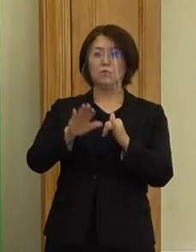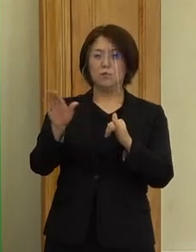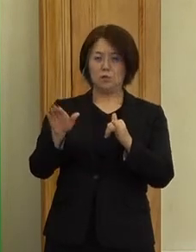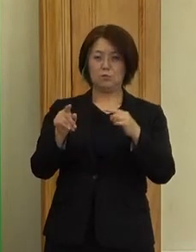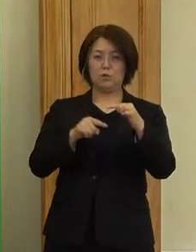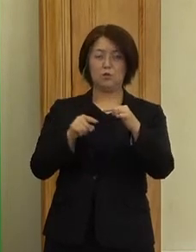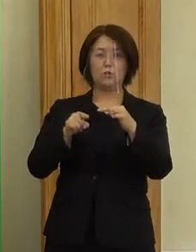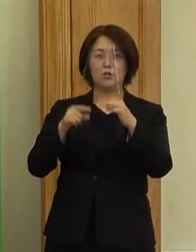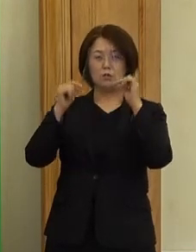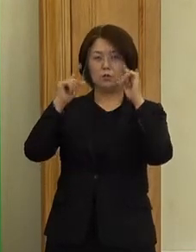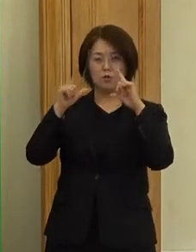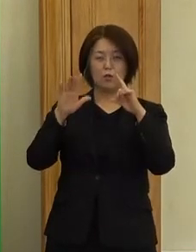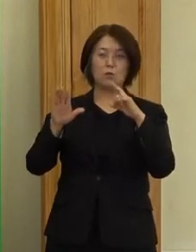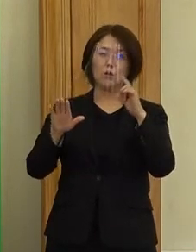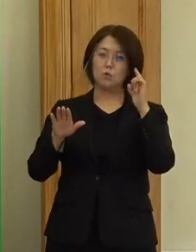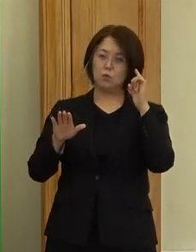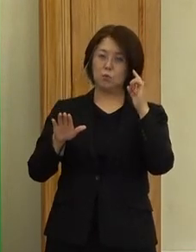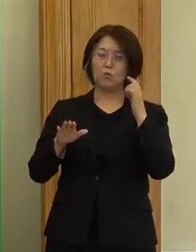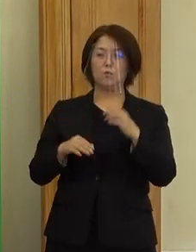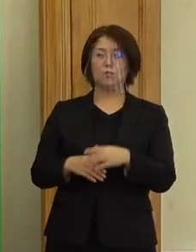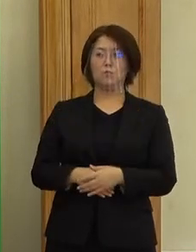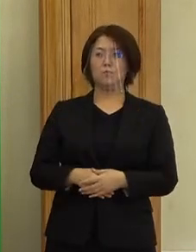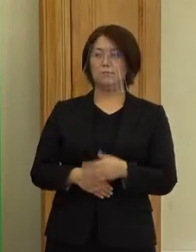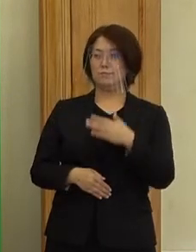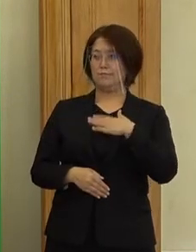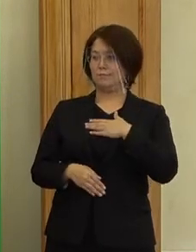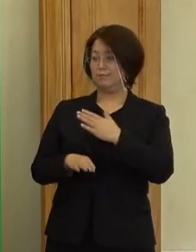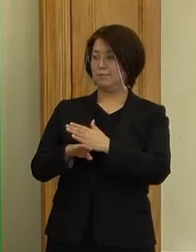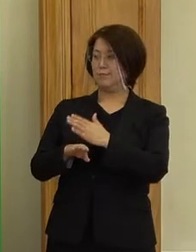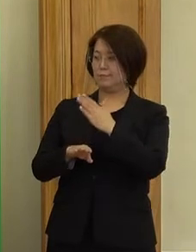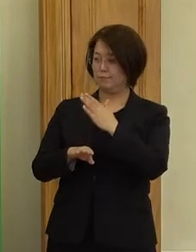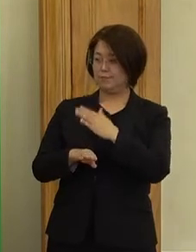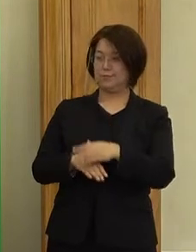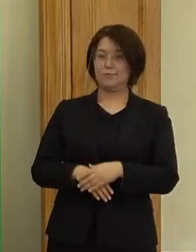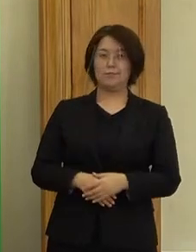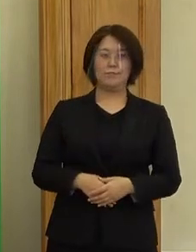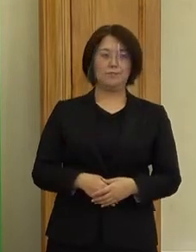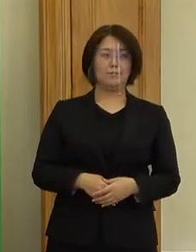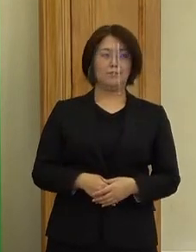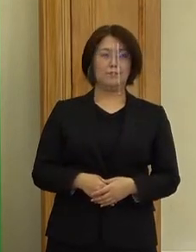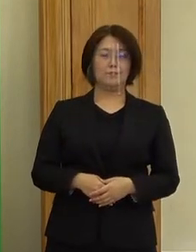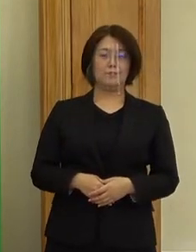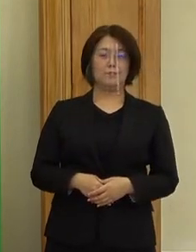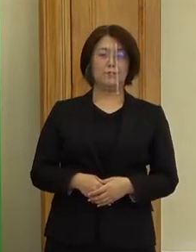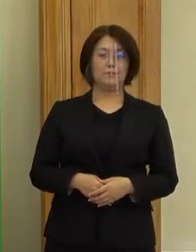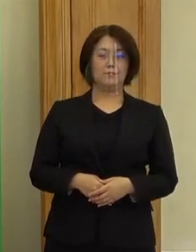というふうに思います。 はい、はい、分かりました、ありがとうございました。